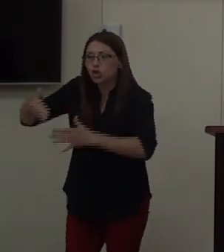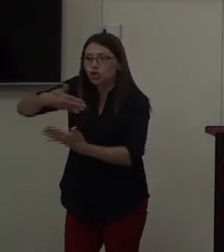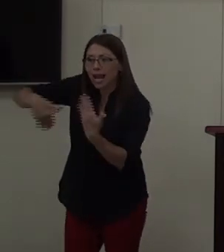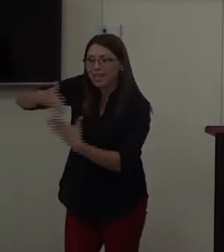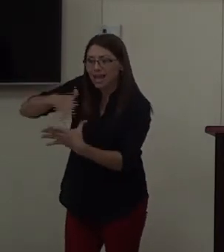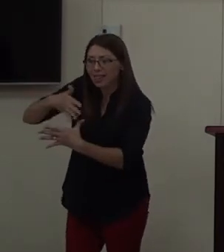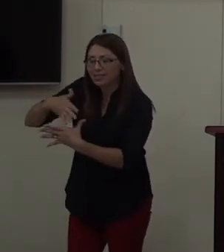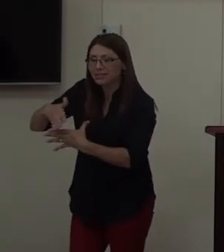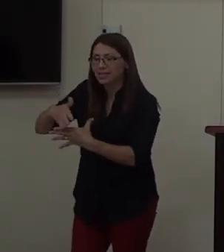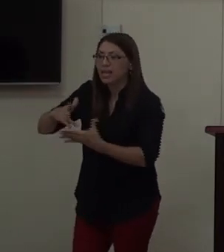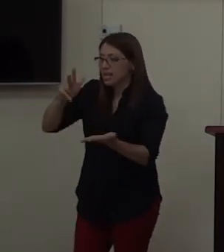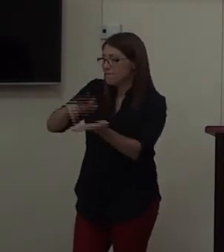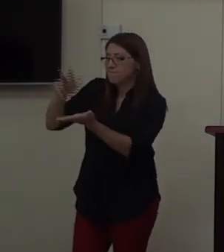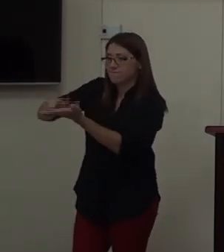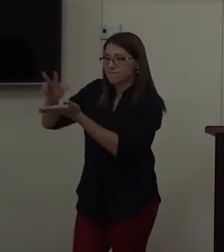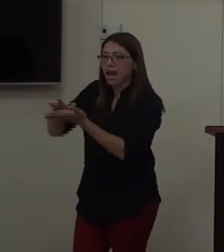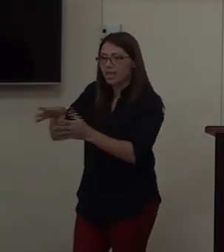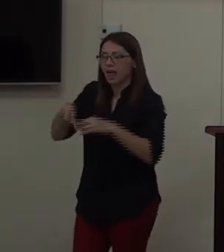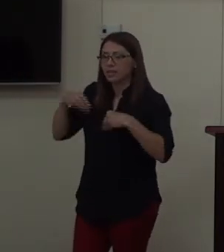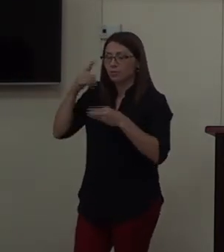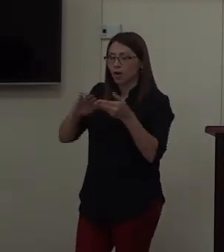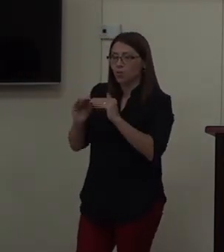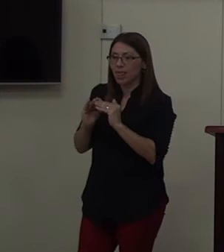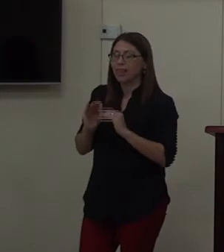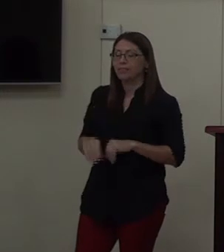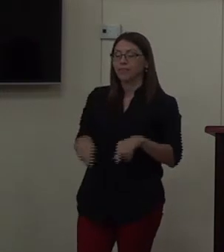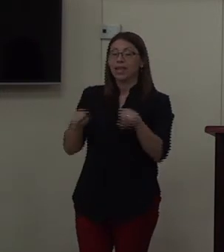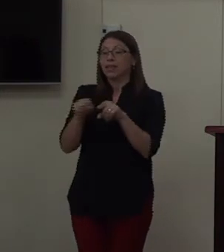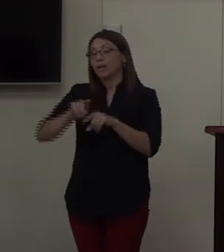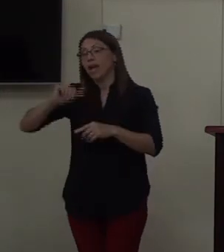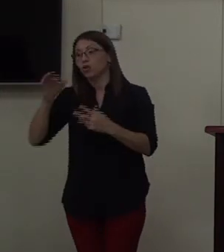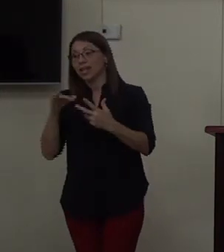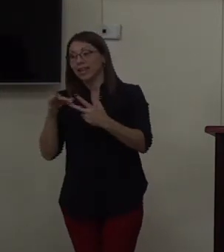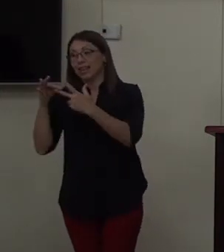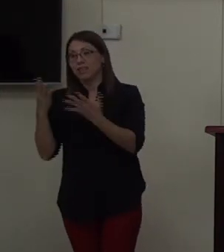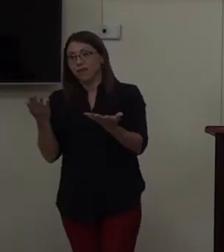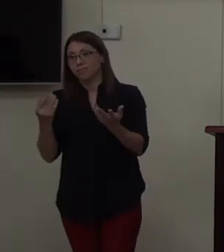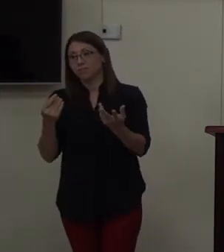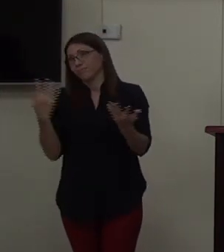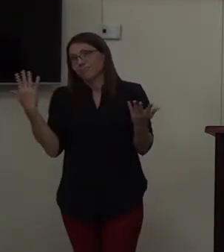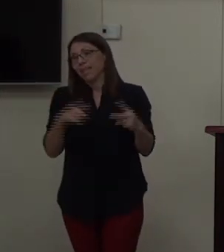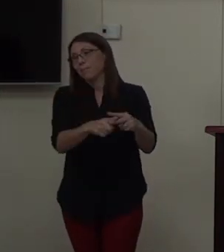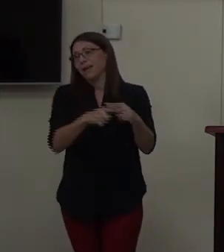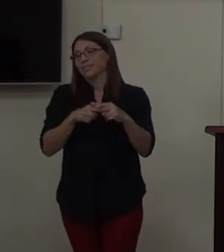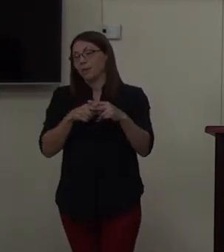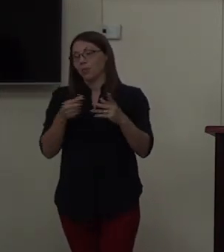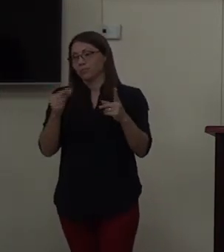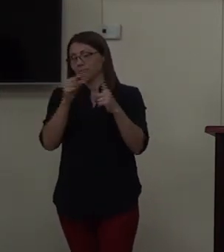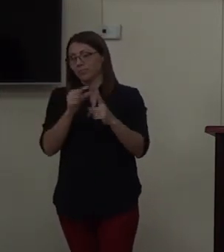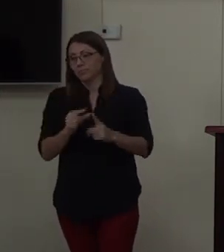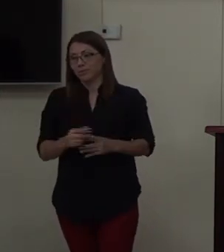Y validadas por la comunidad. Luego está la alternativa del préstamo, ¿verdad? Eterno, y tendríamos, qué sé